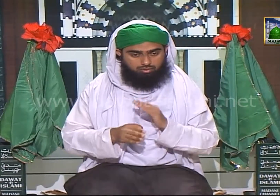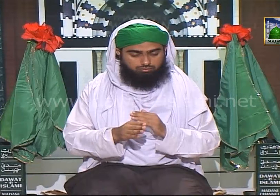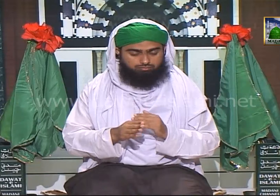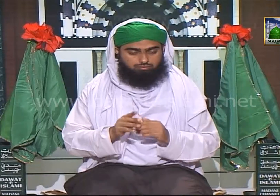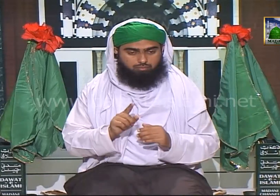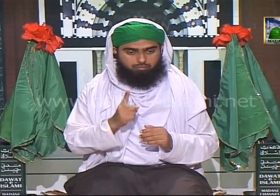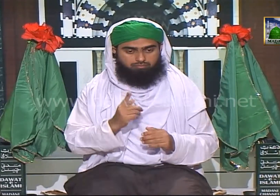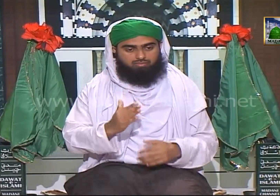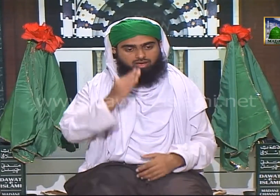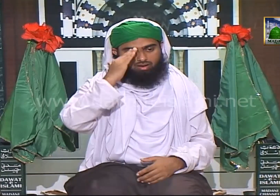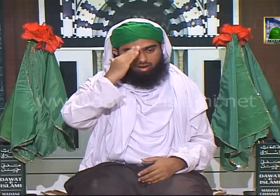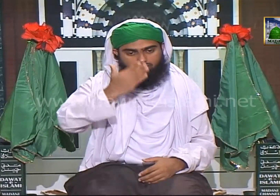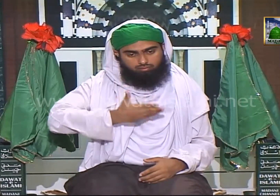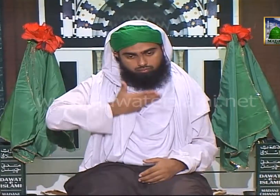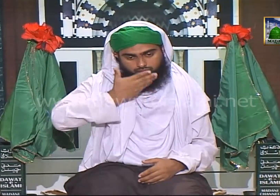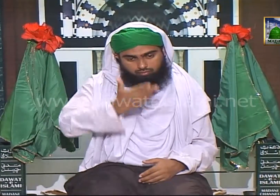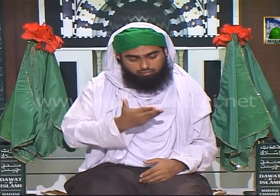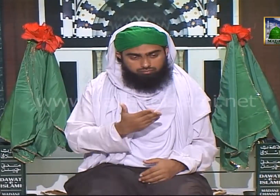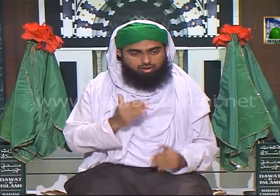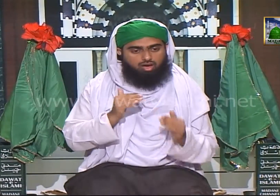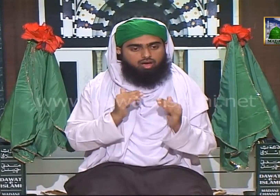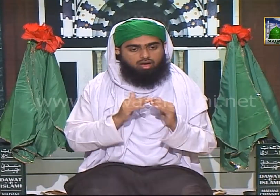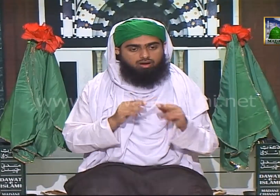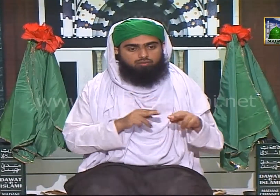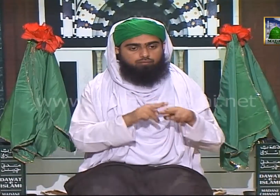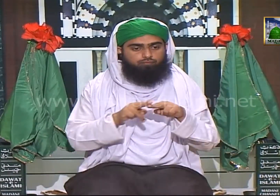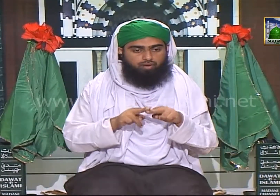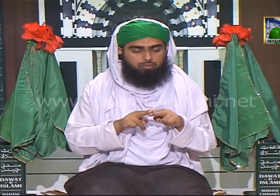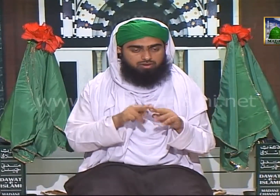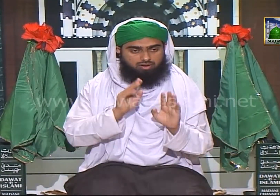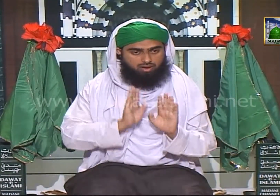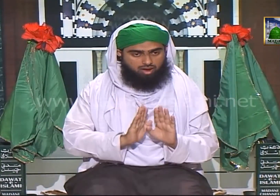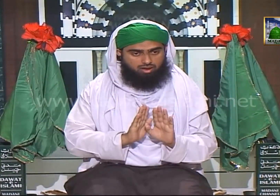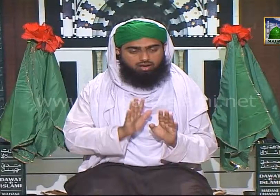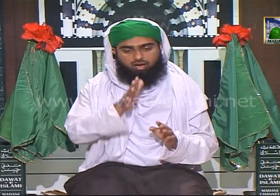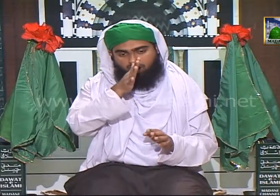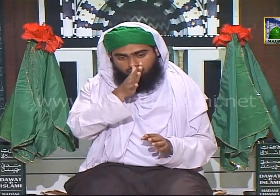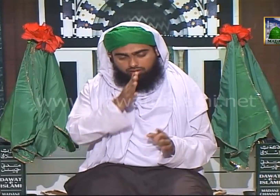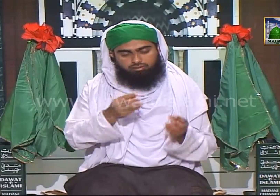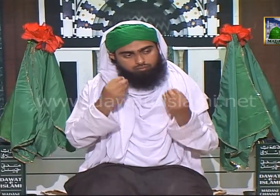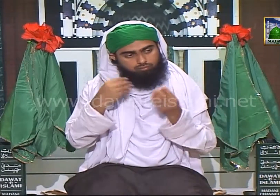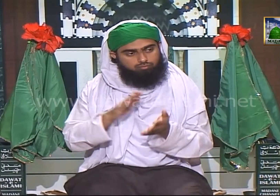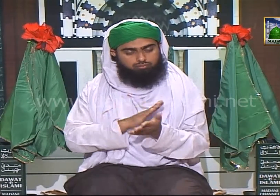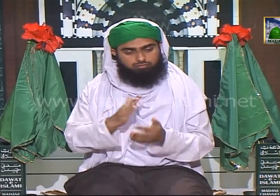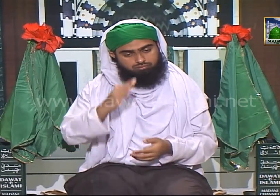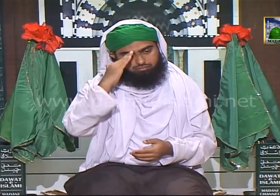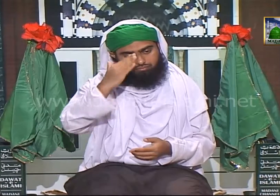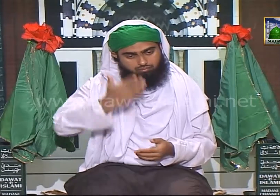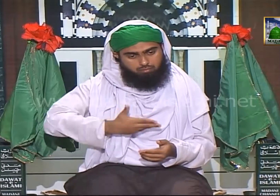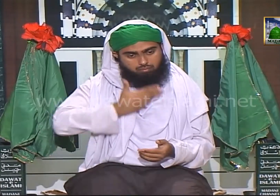کہیں السلام علیکم، اچھا گھر والے ہوں یا نہ۔ تو اس طرح کہنے سے اللہ کی رحمت بھی اترتی ہے، حفاظت بھی ہوتی ہے، کیونکہ یہ سلامتی کی